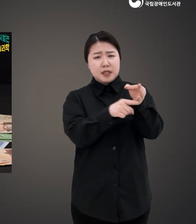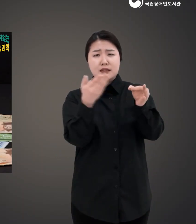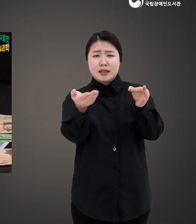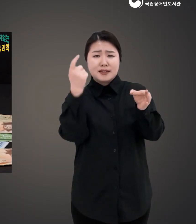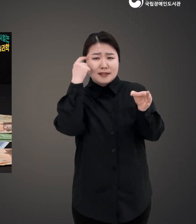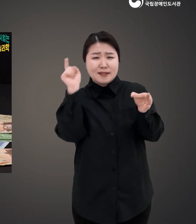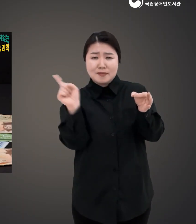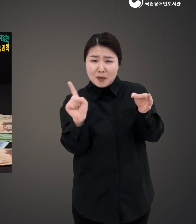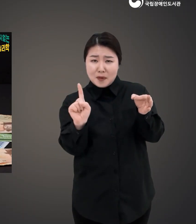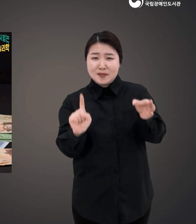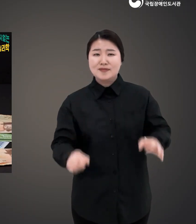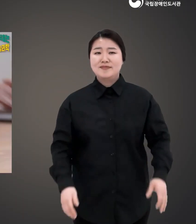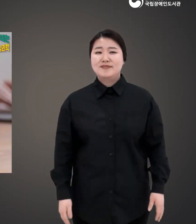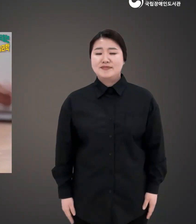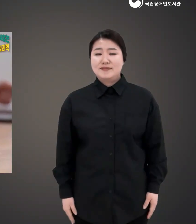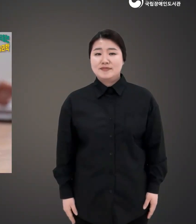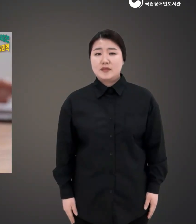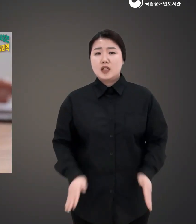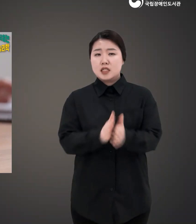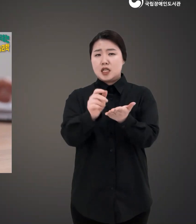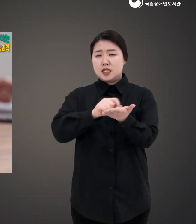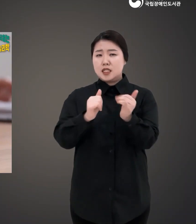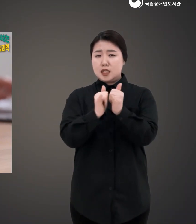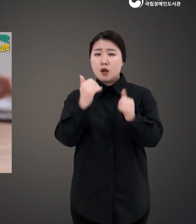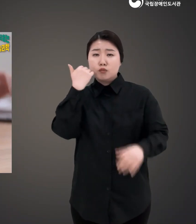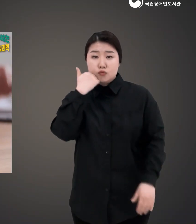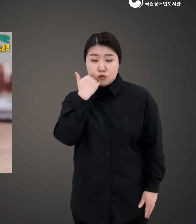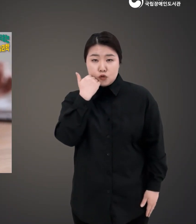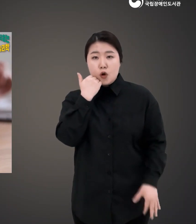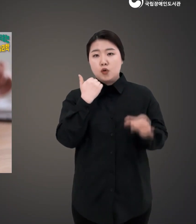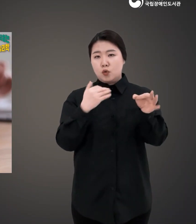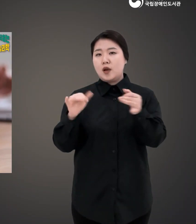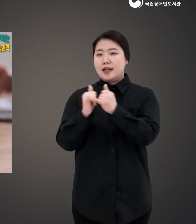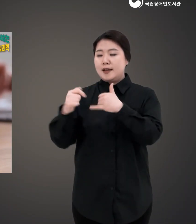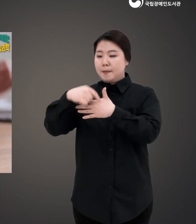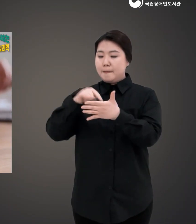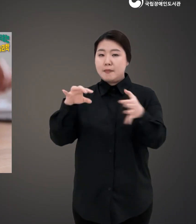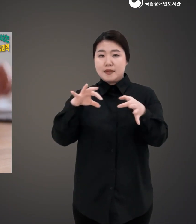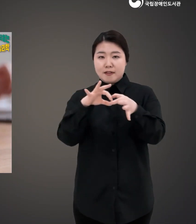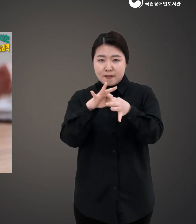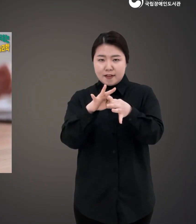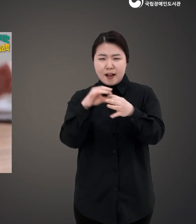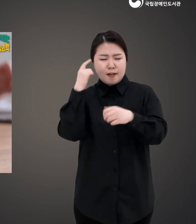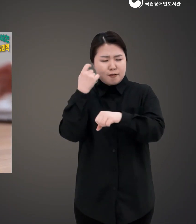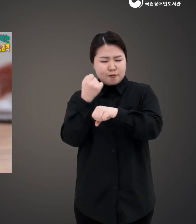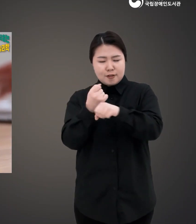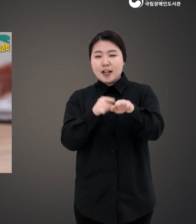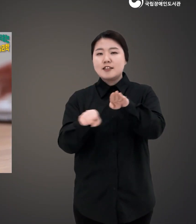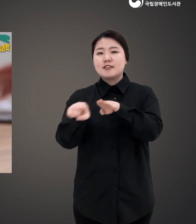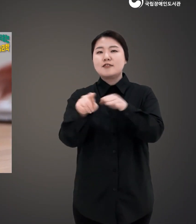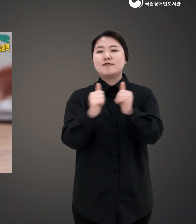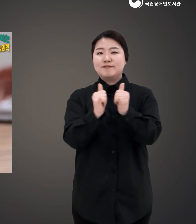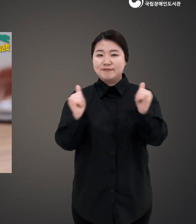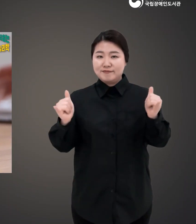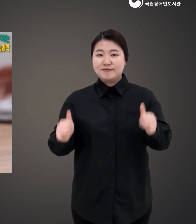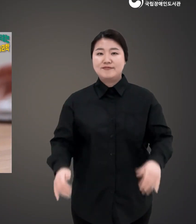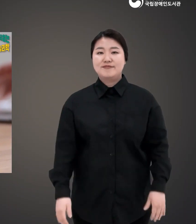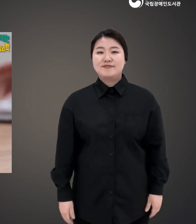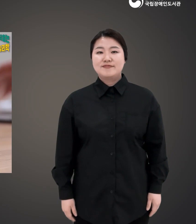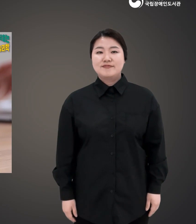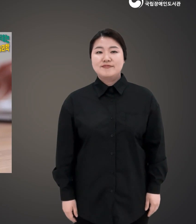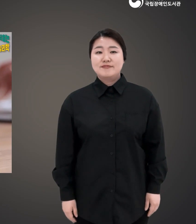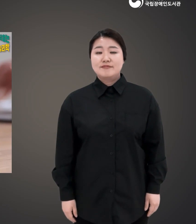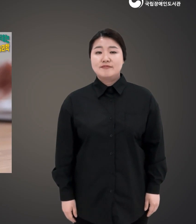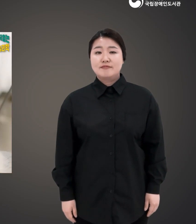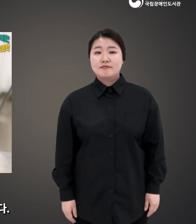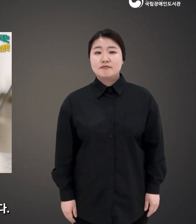돈은 어떤 의미인가? 이 책의 저자는 돈이라는 도구를 사용하여 인간 심리를 연구한 학계의